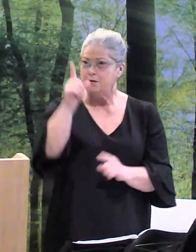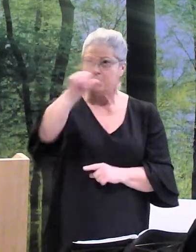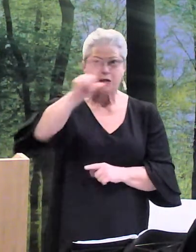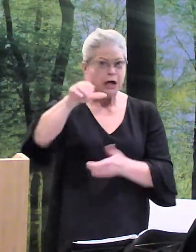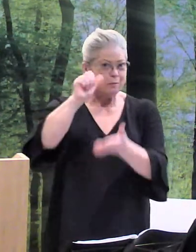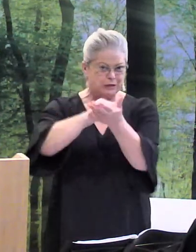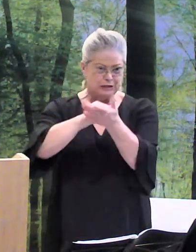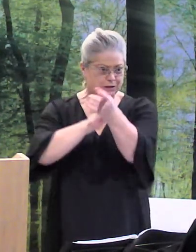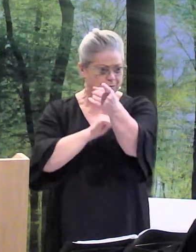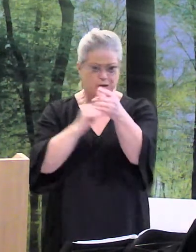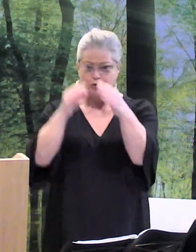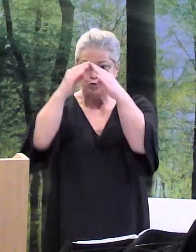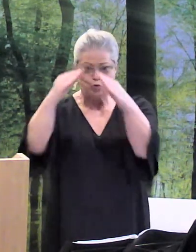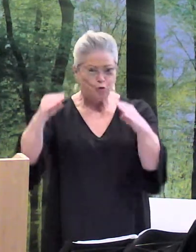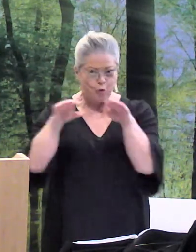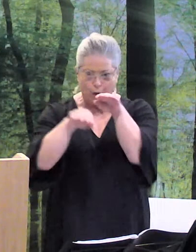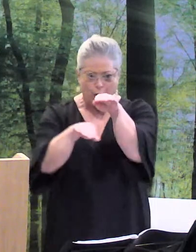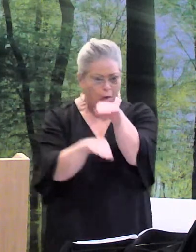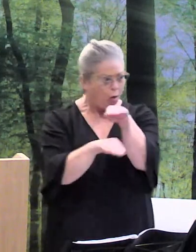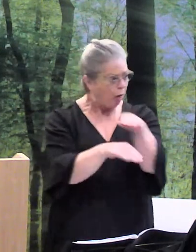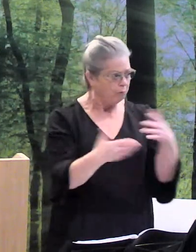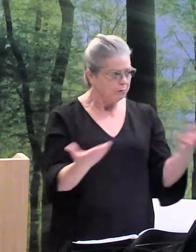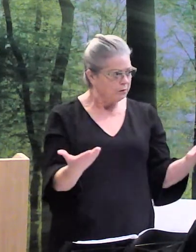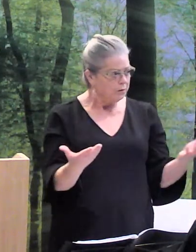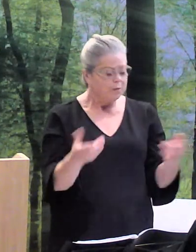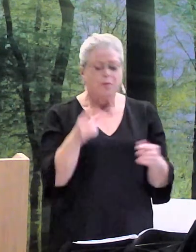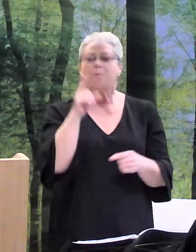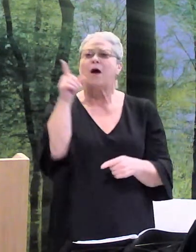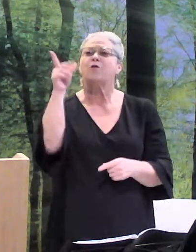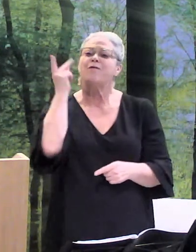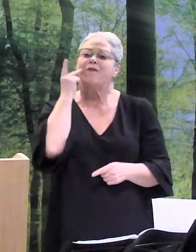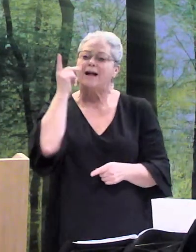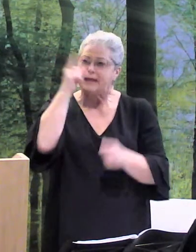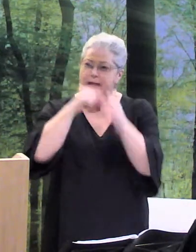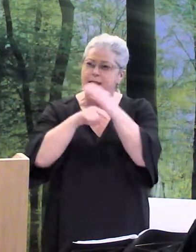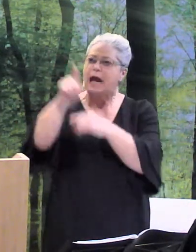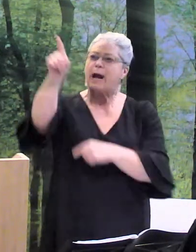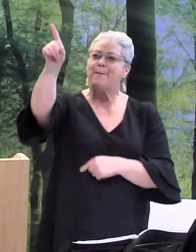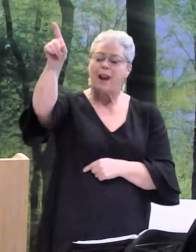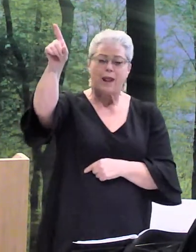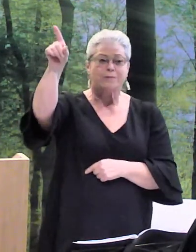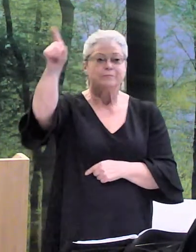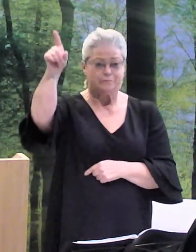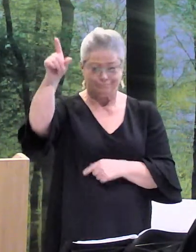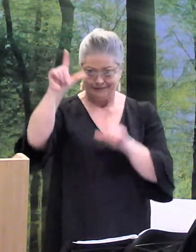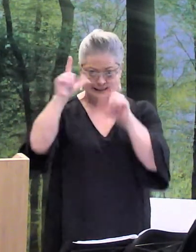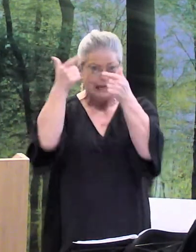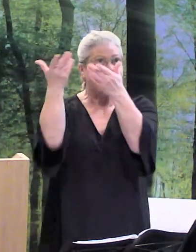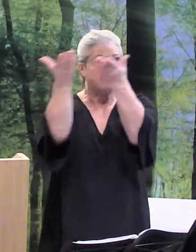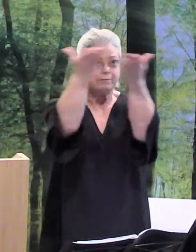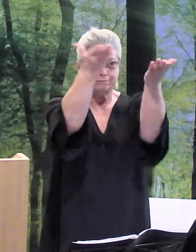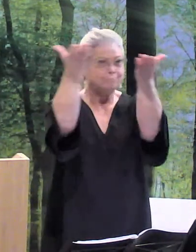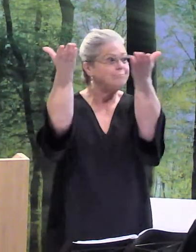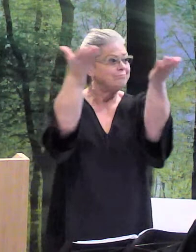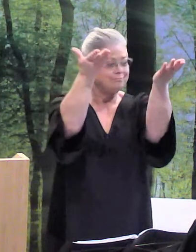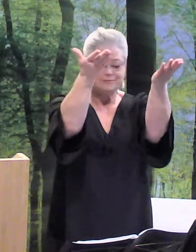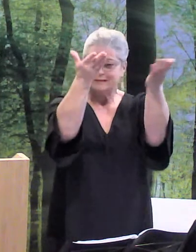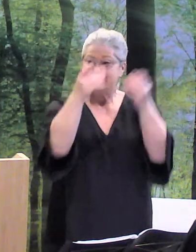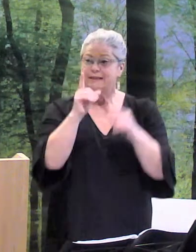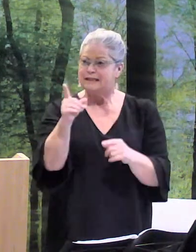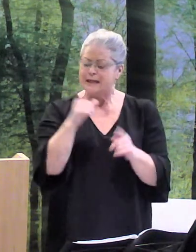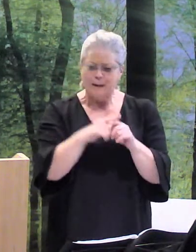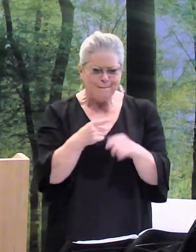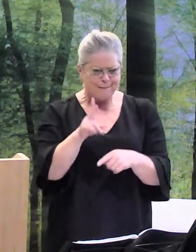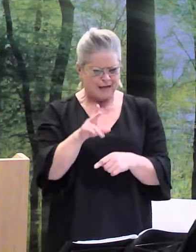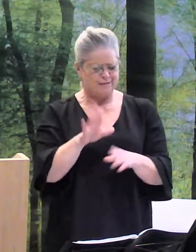geen bezit in schuren. Maar uw Vader die in de hemel is, houdt hen in leven. Zijt gij